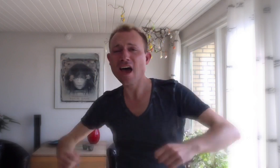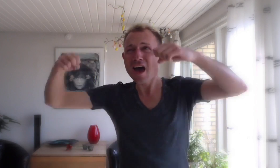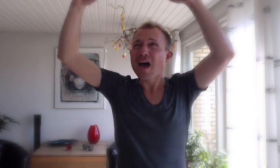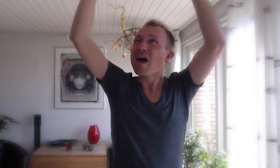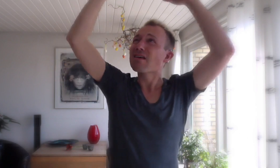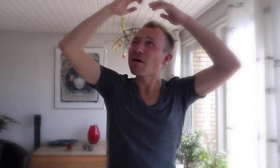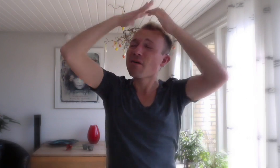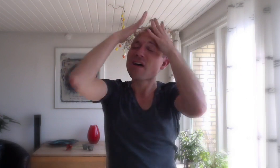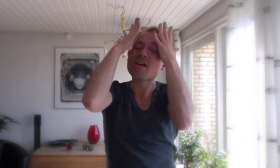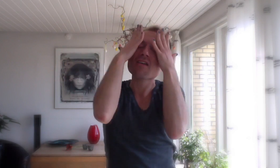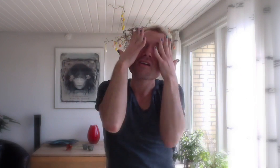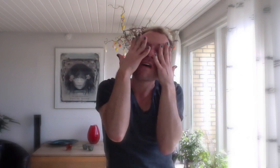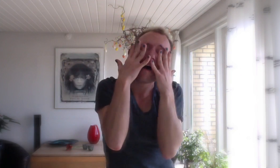De tal